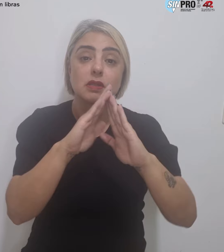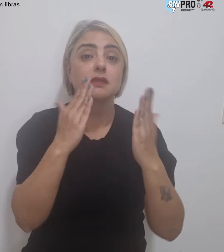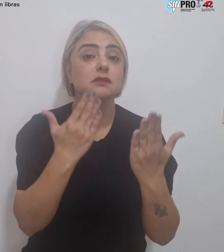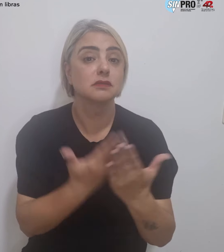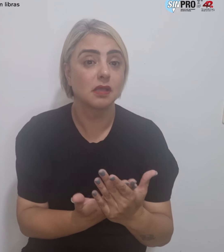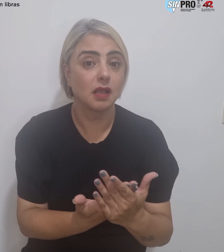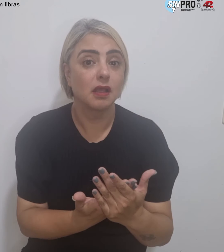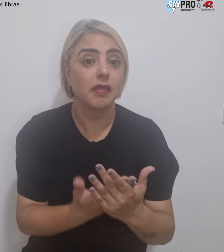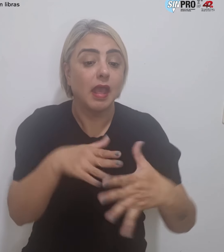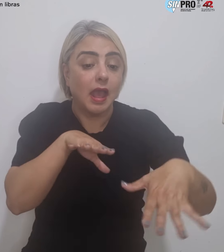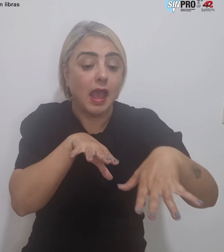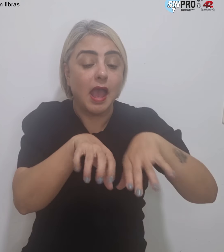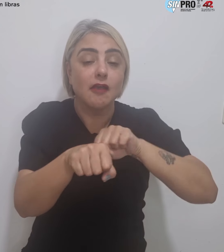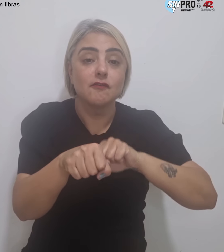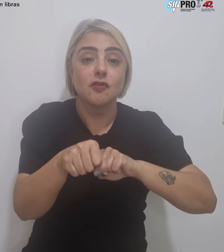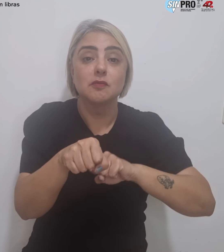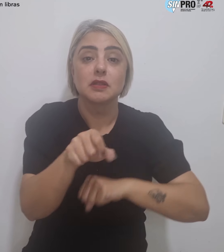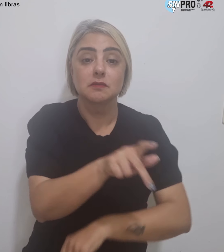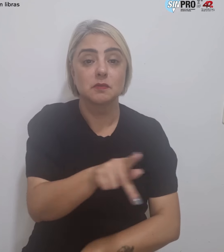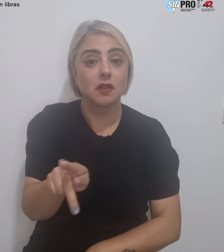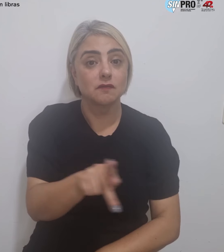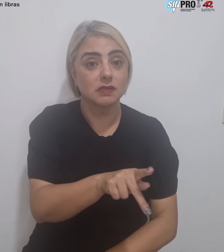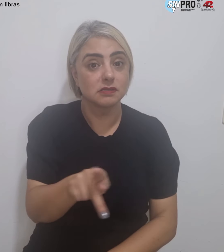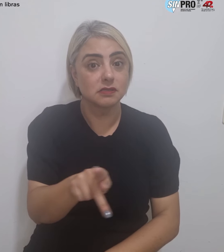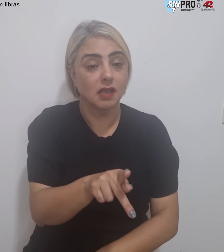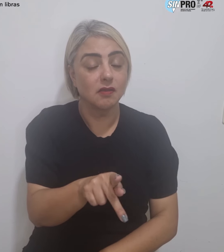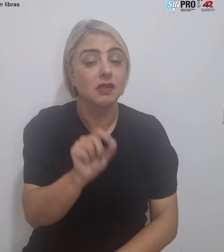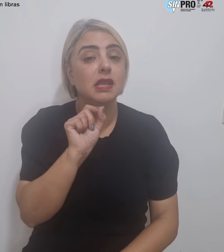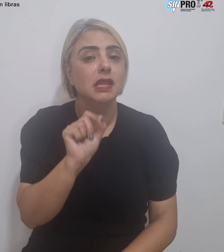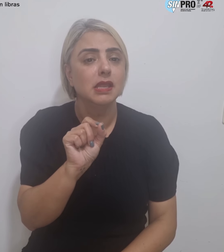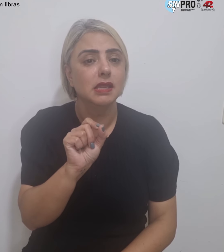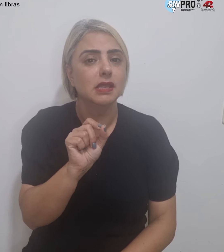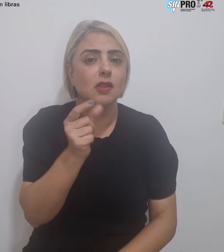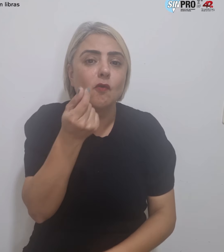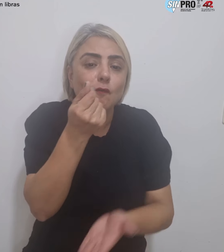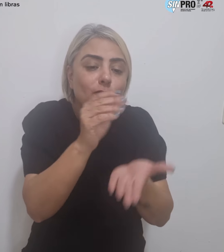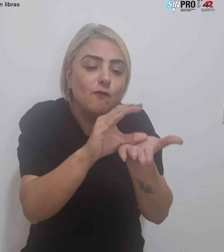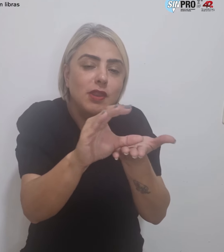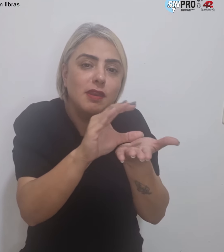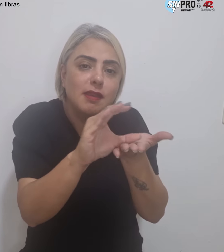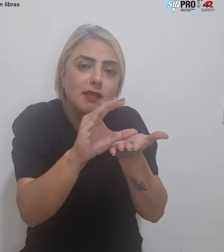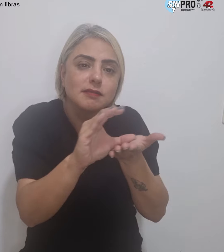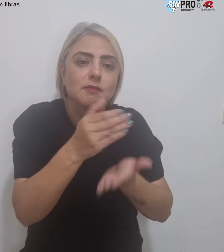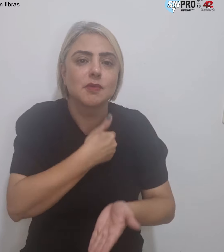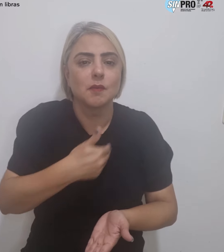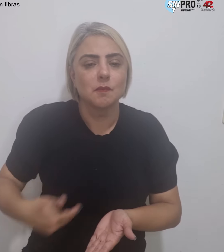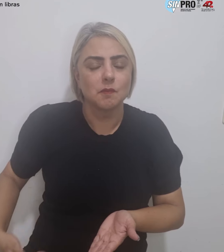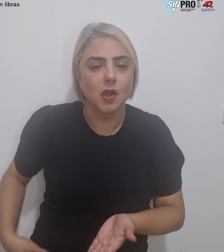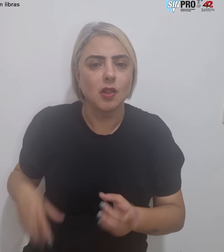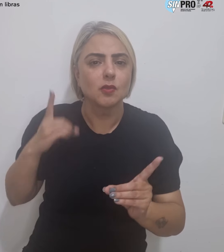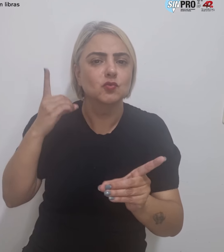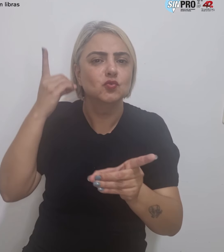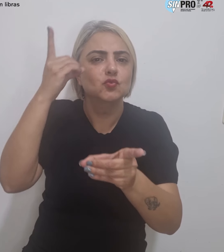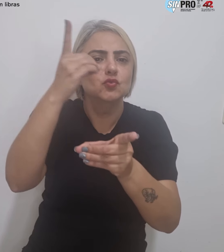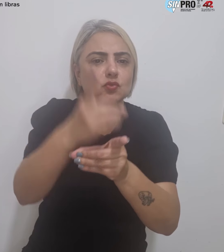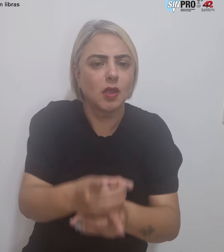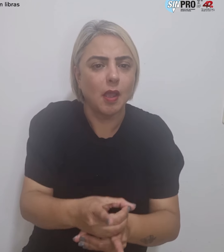a formação de professores e que o financiamento público seja destinado à educação